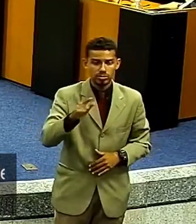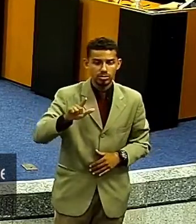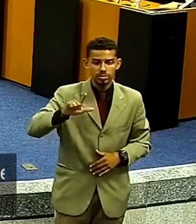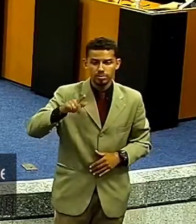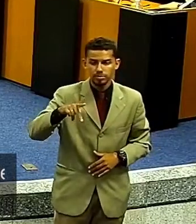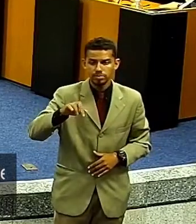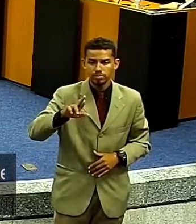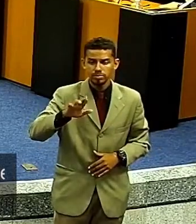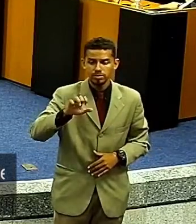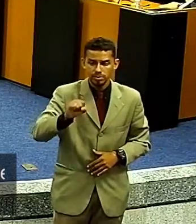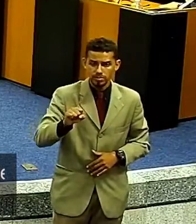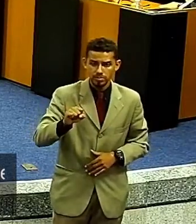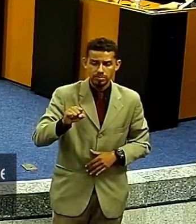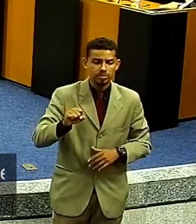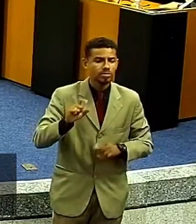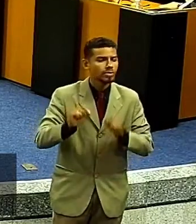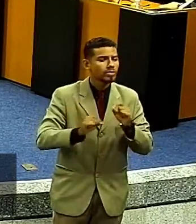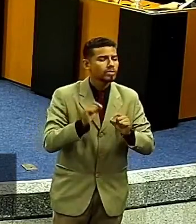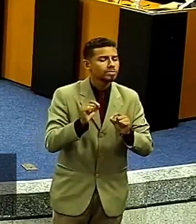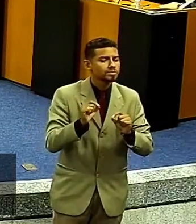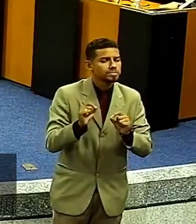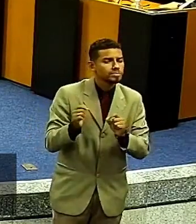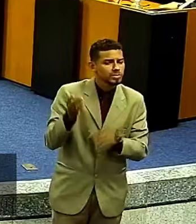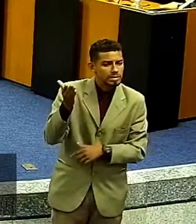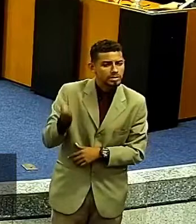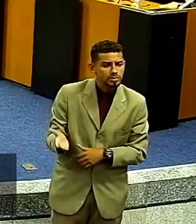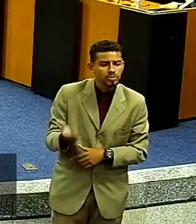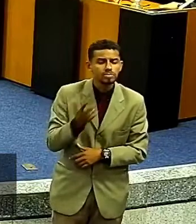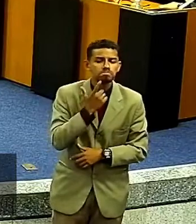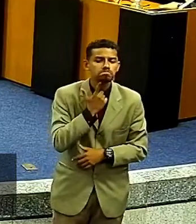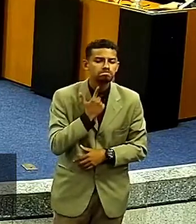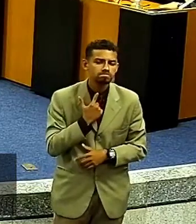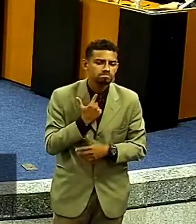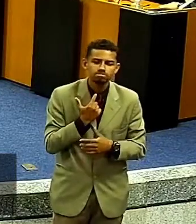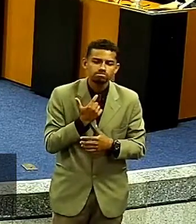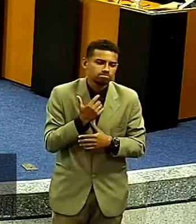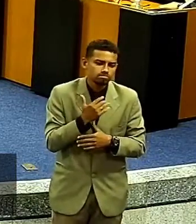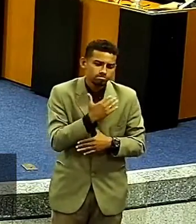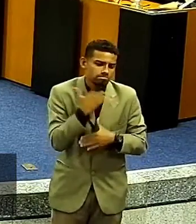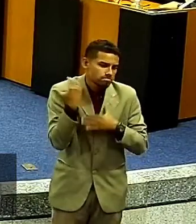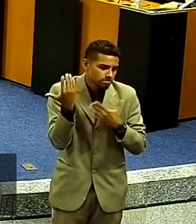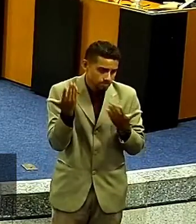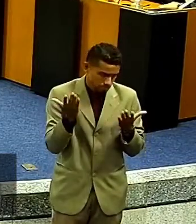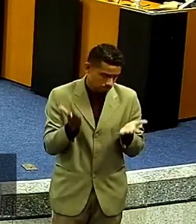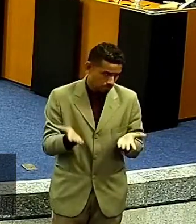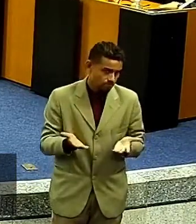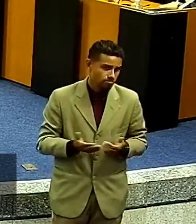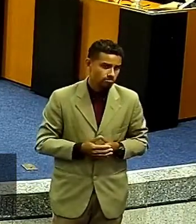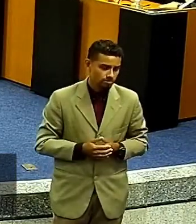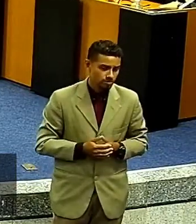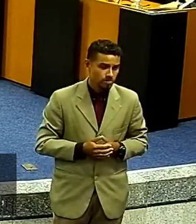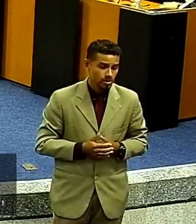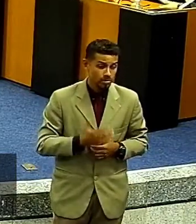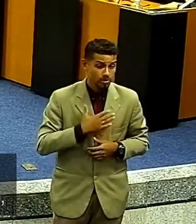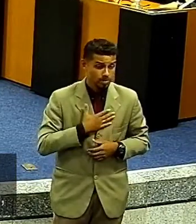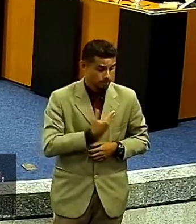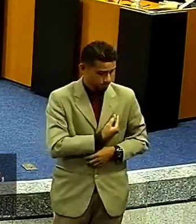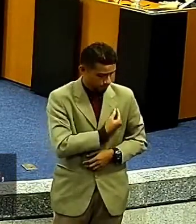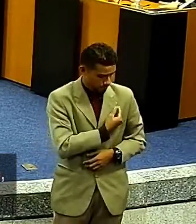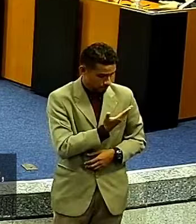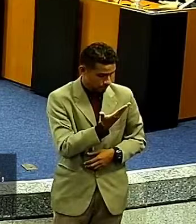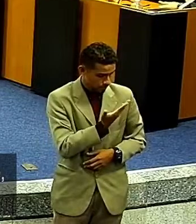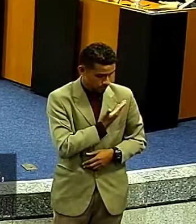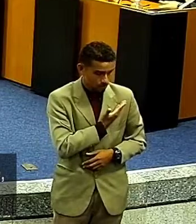fona que por motivos ali à sua vontade aqui não se encontra em nome de meu amigo